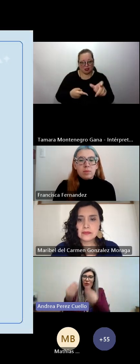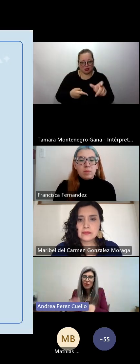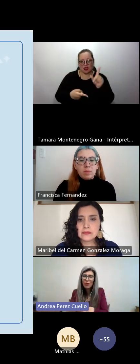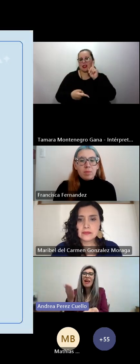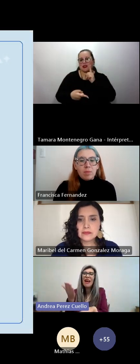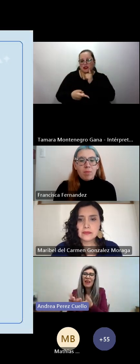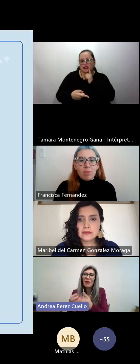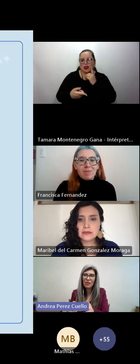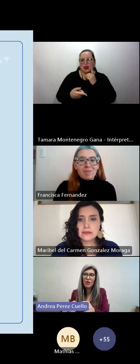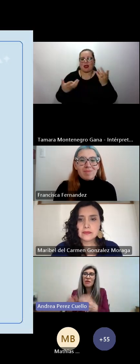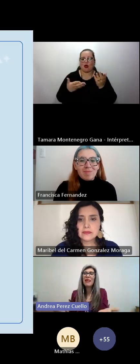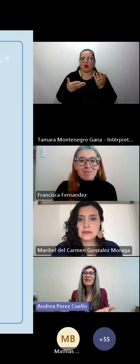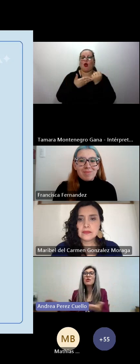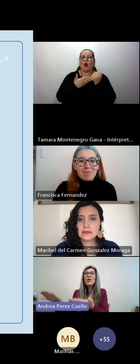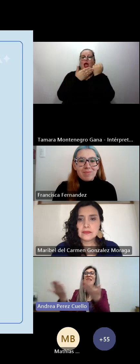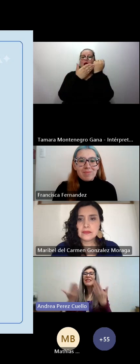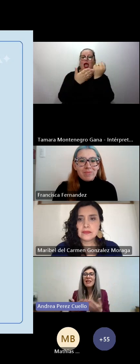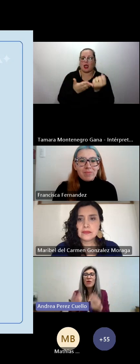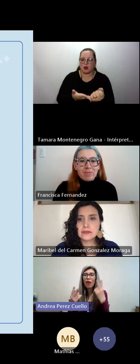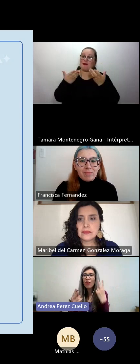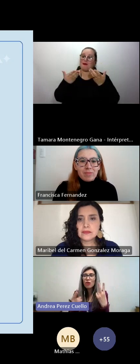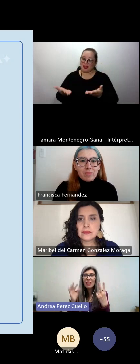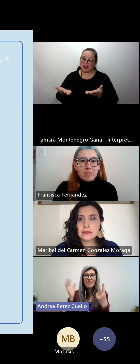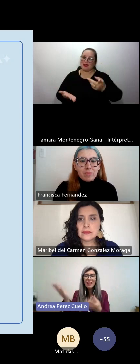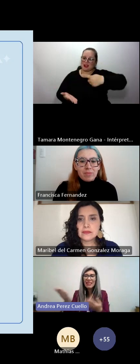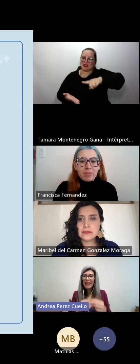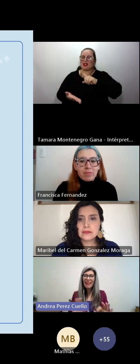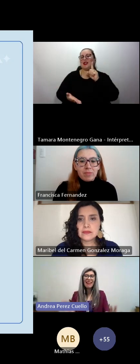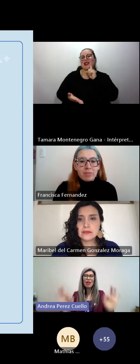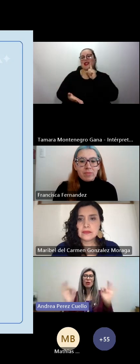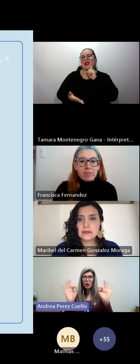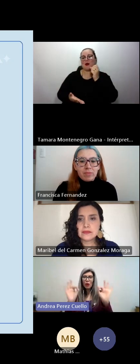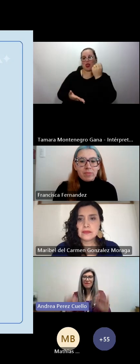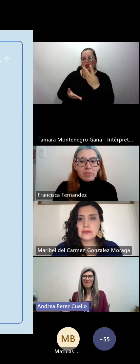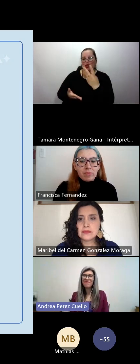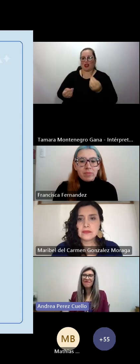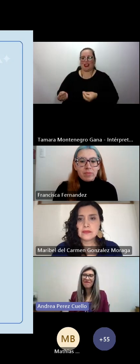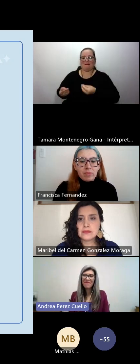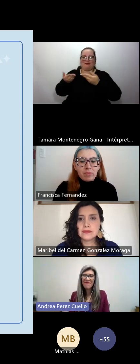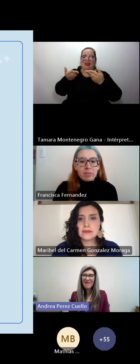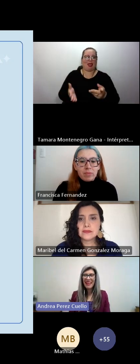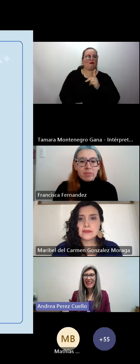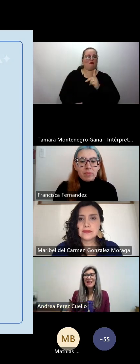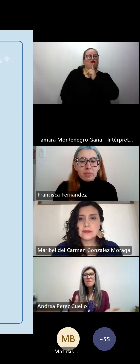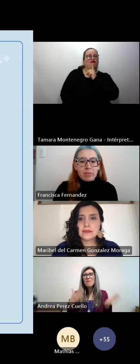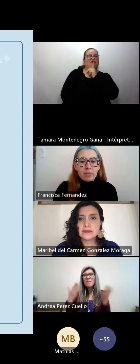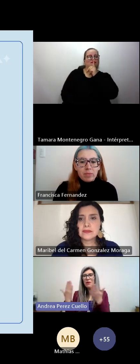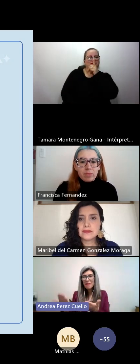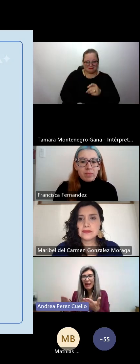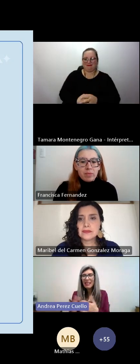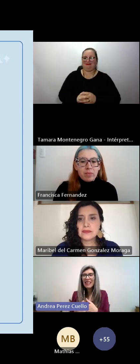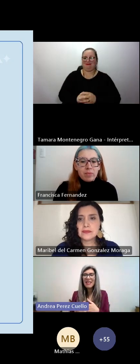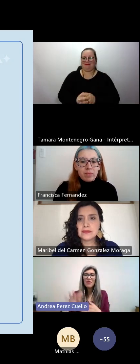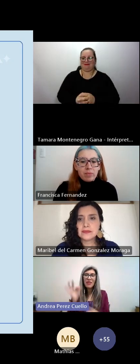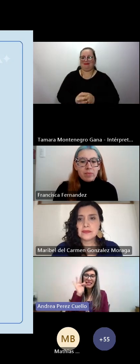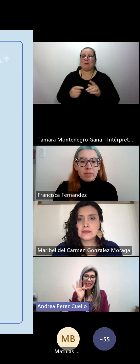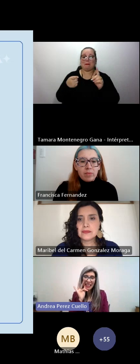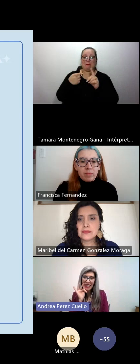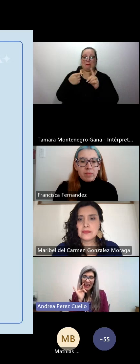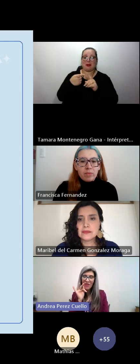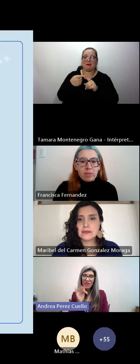su contribución a la educación, y para eso tenemos a dos invitadas de lujo. Por una